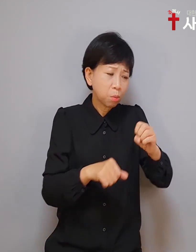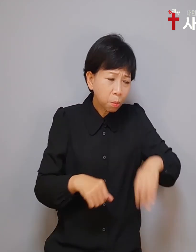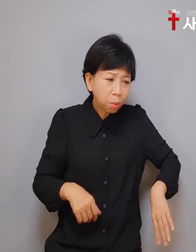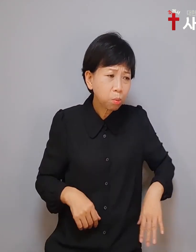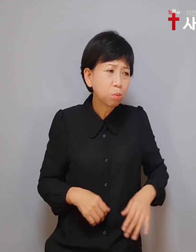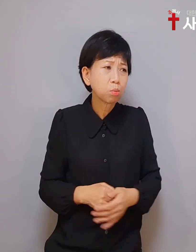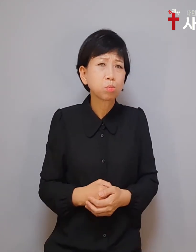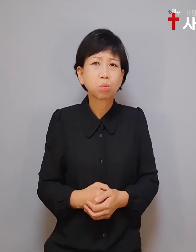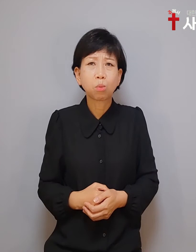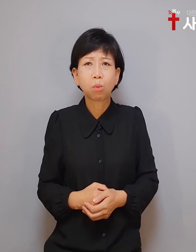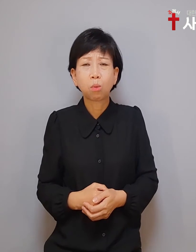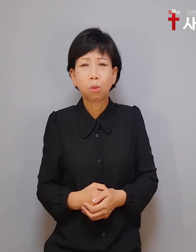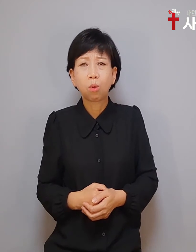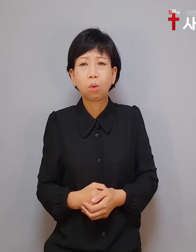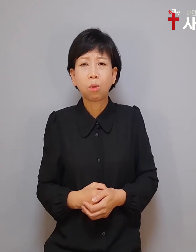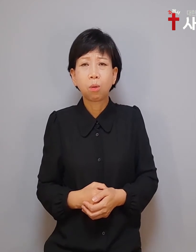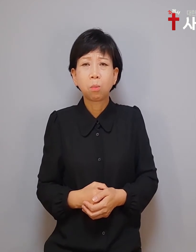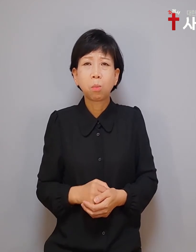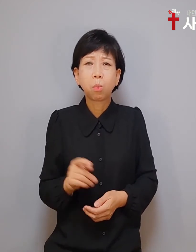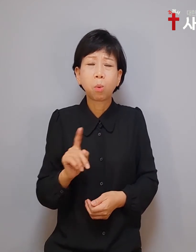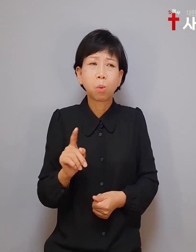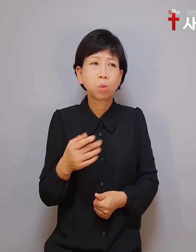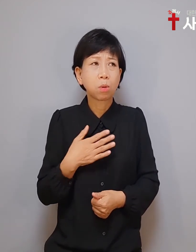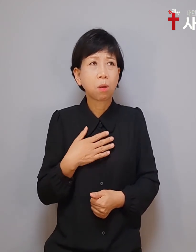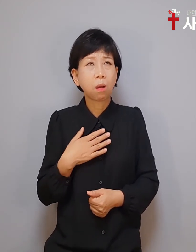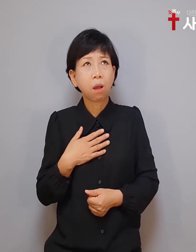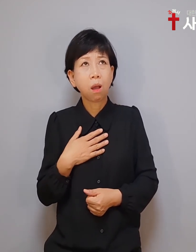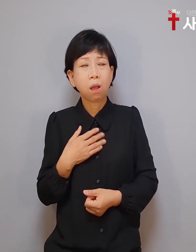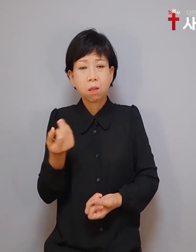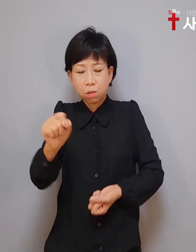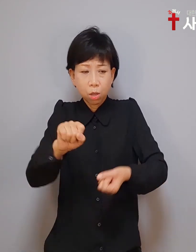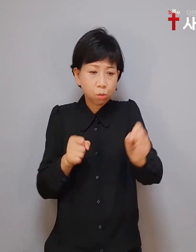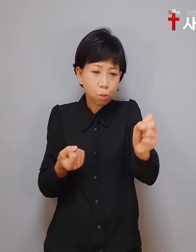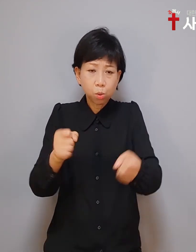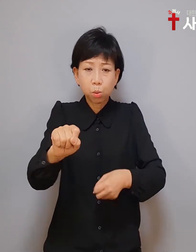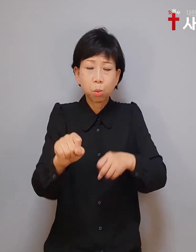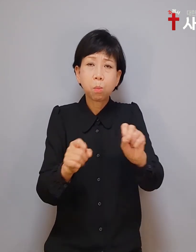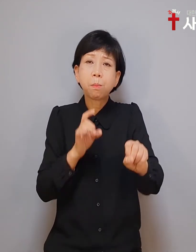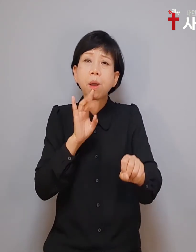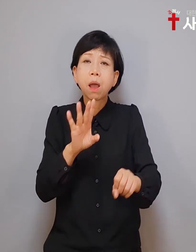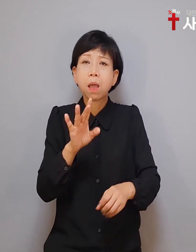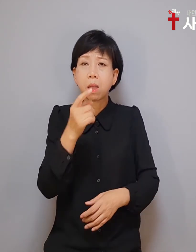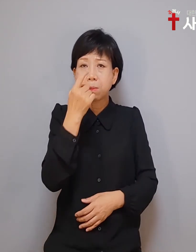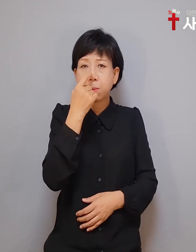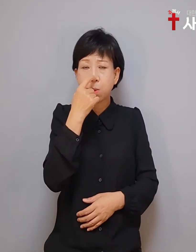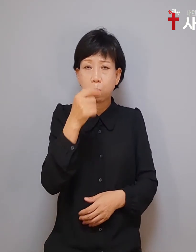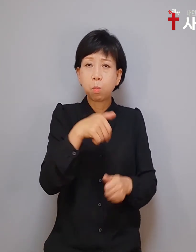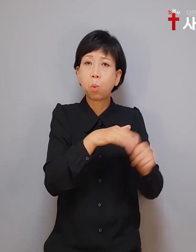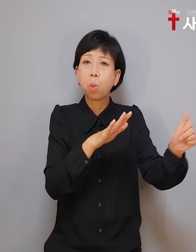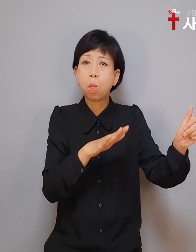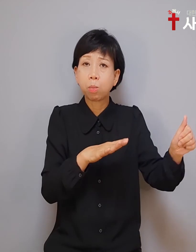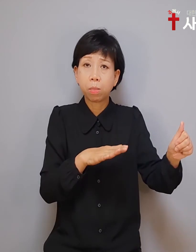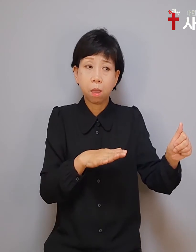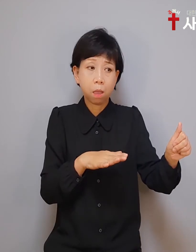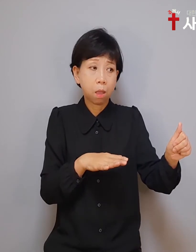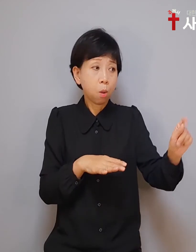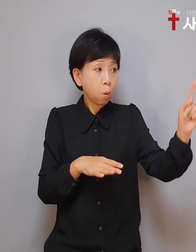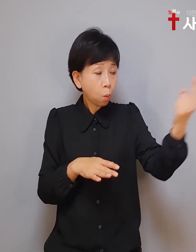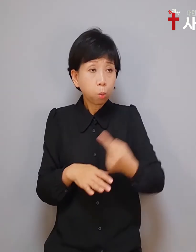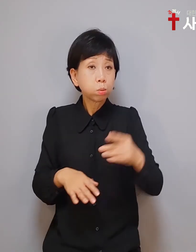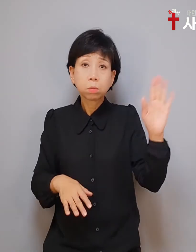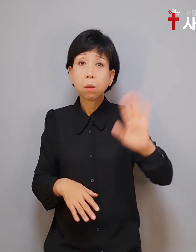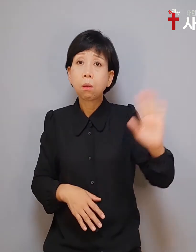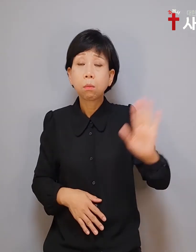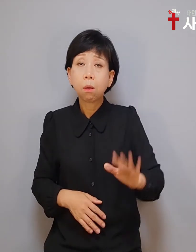어릴 때 저희 뭐 학원 같은 거 잘 이렇게 태권도 하고 뭐 이런 거 빼고는 잘 안 보내가지고 학교 끝나면 집에 와야 되거든요. 안 와요, 안